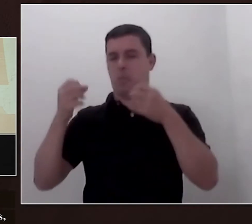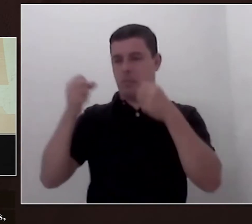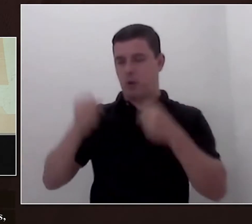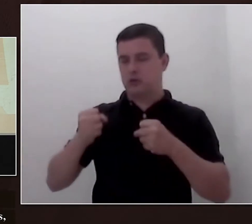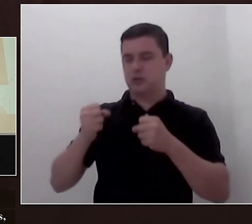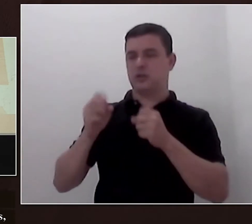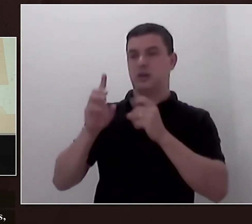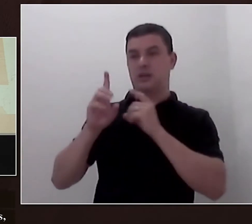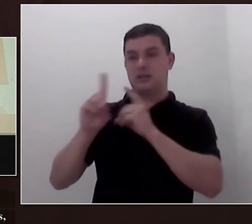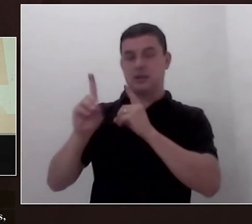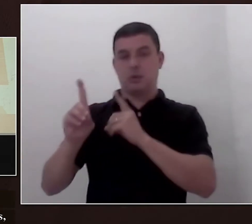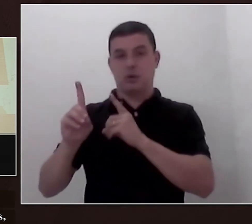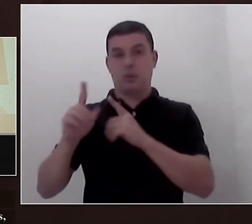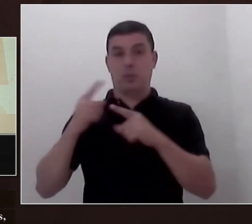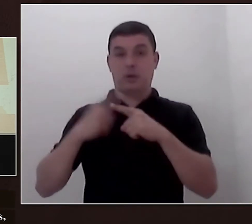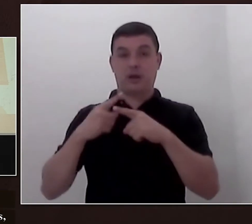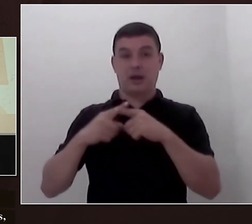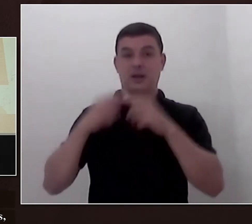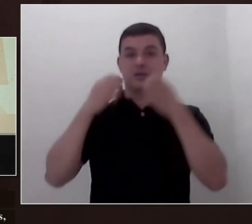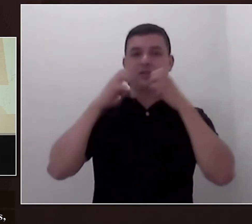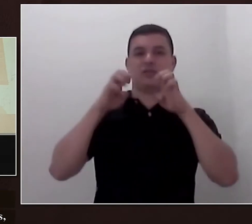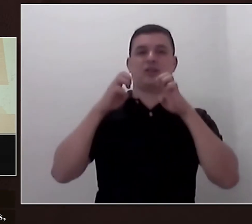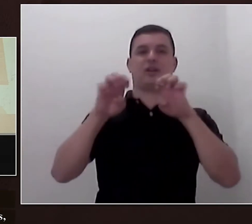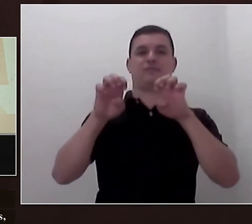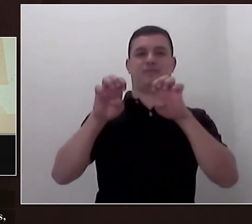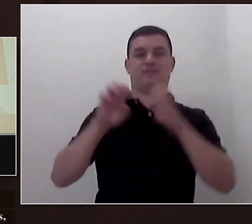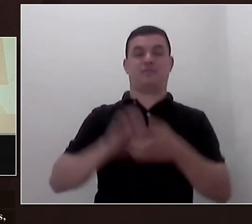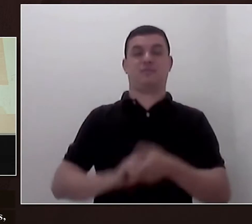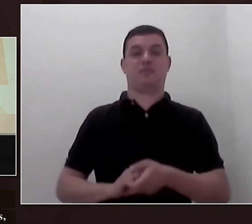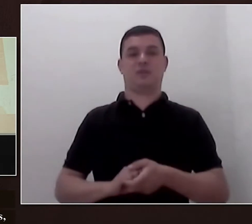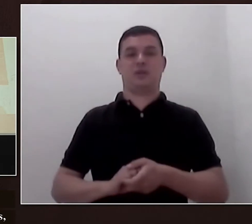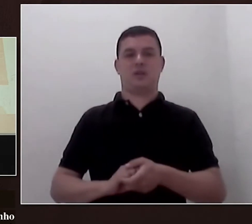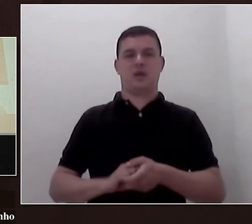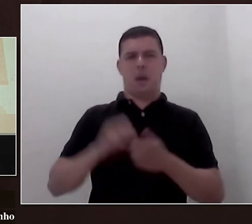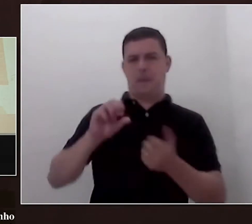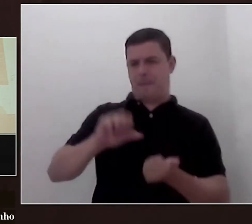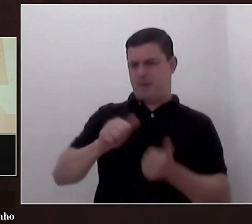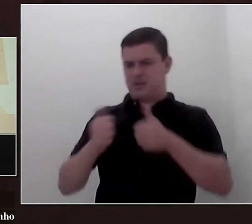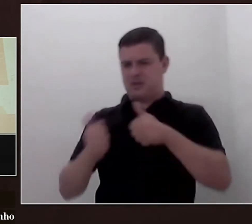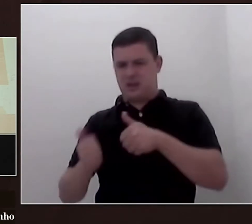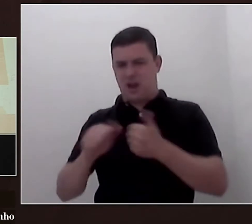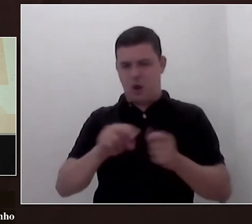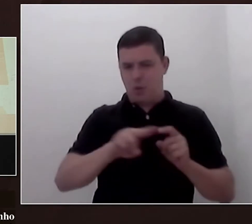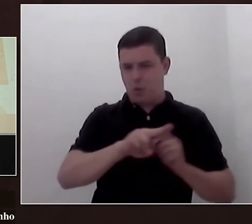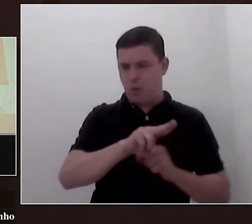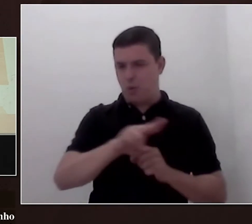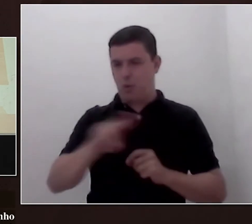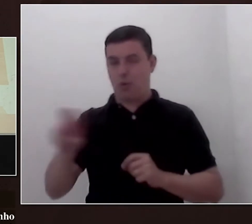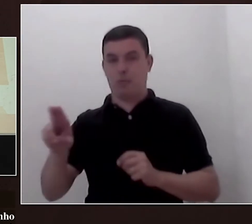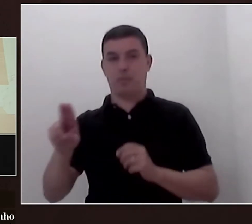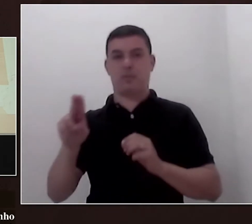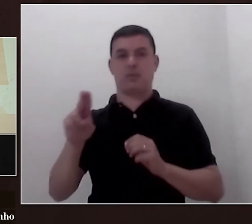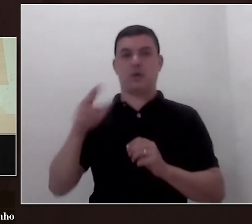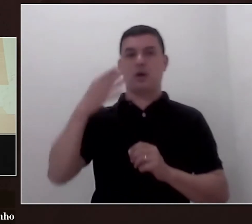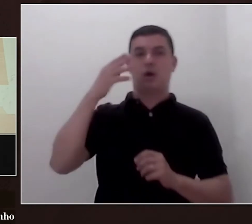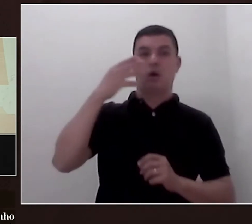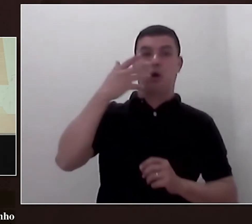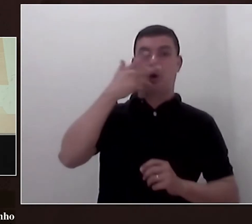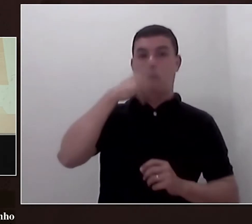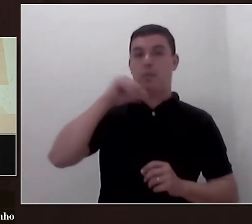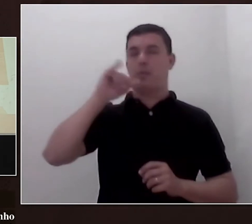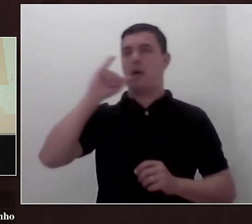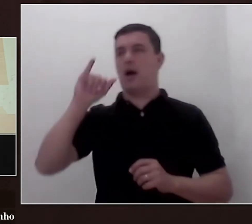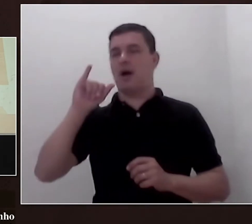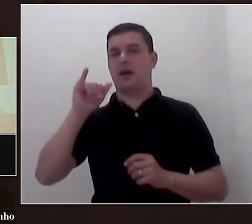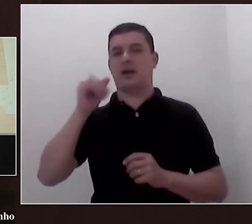de todas as nações, batizando-os em nome do Pai, do Filho e do Espírito Santo, e ensinando-os a guardar todas as coisas